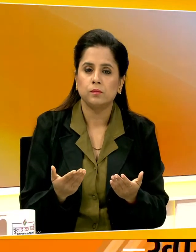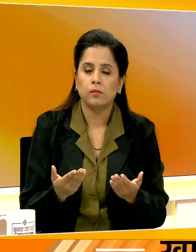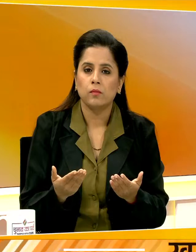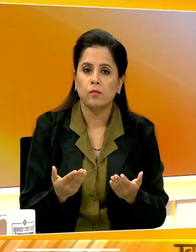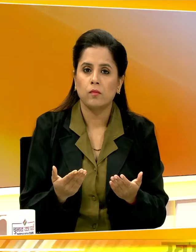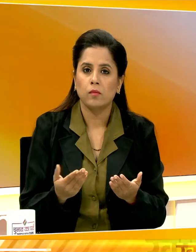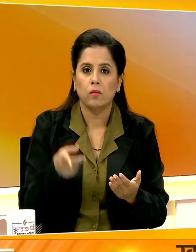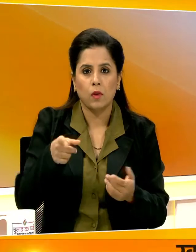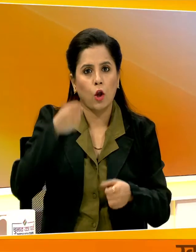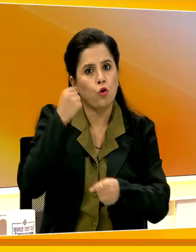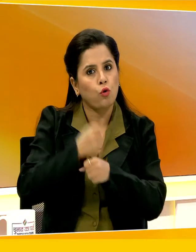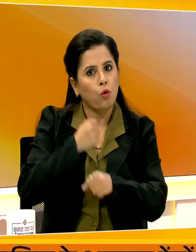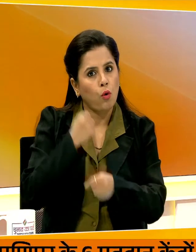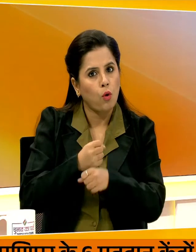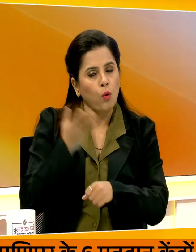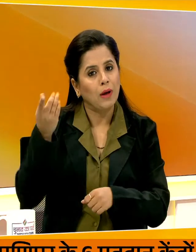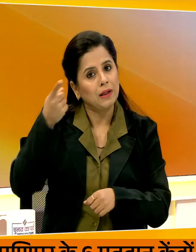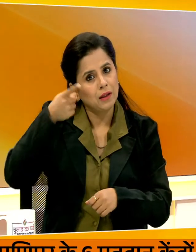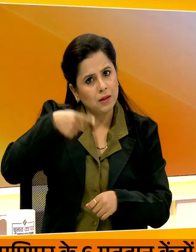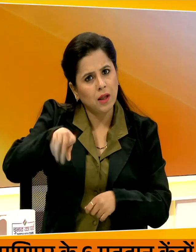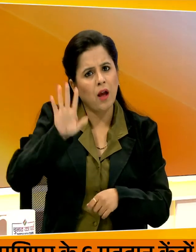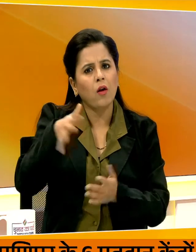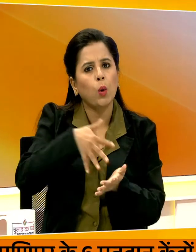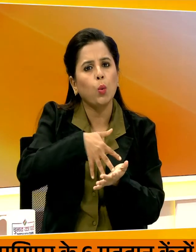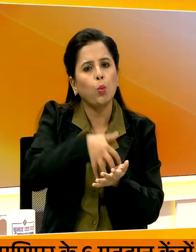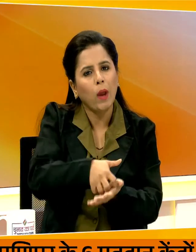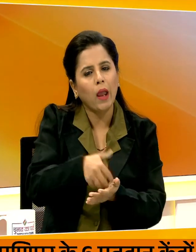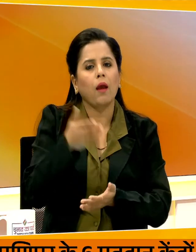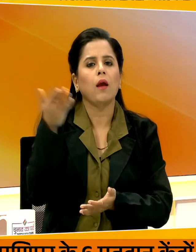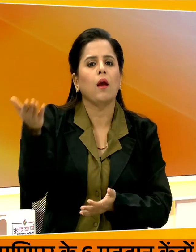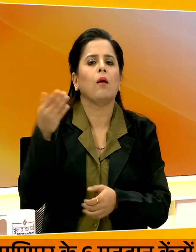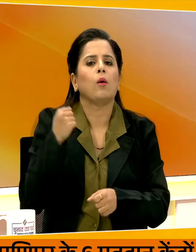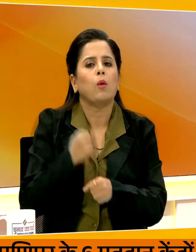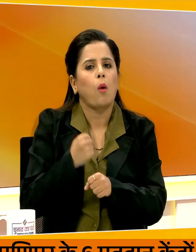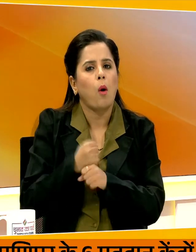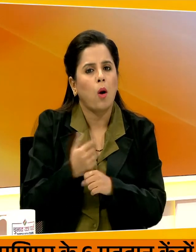जो सरकार खुद ही कमजोर हो